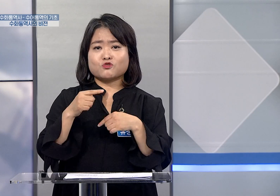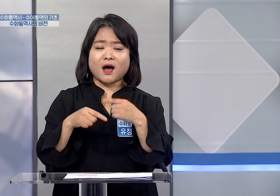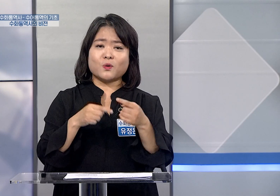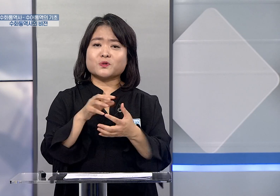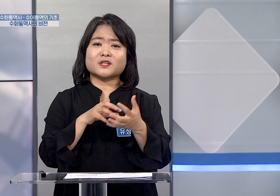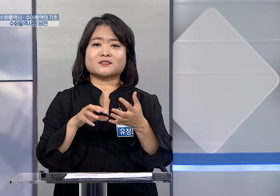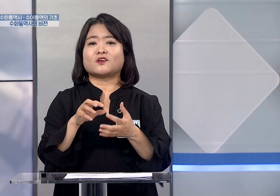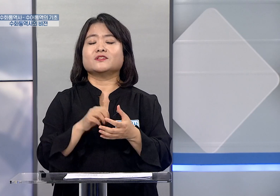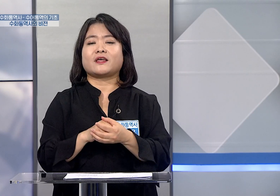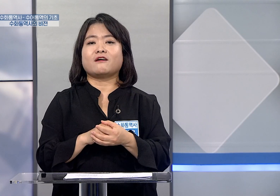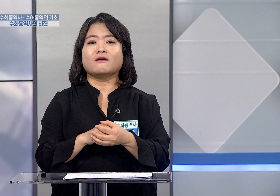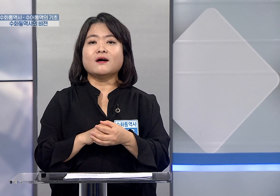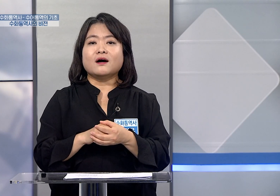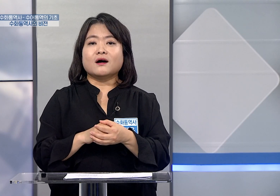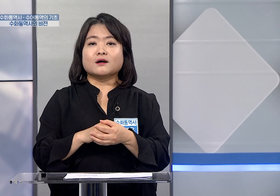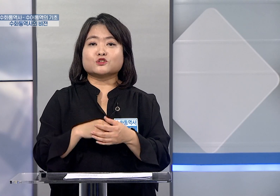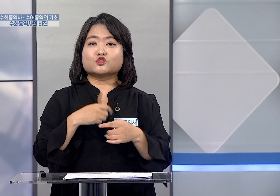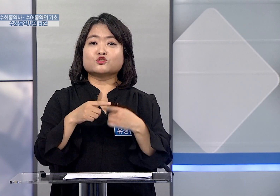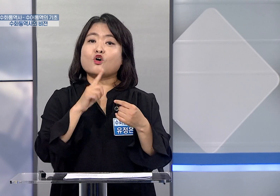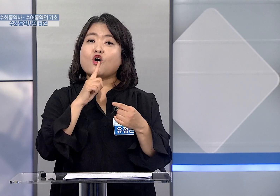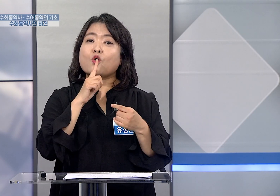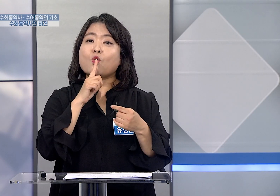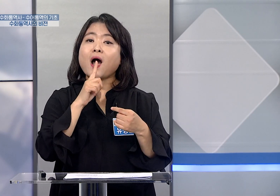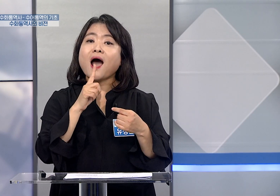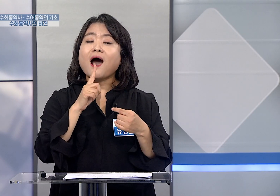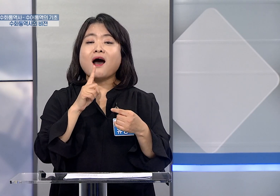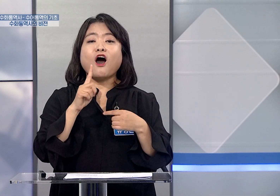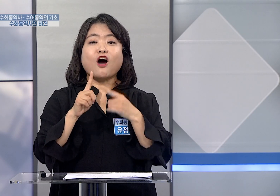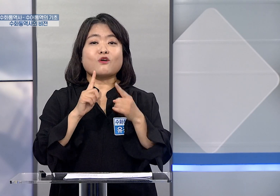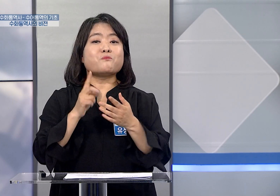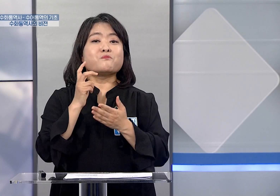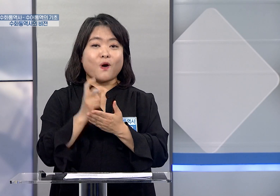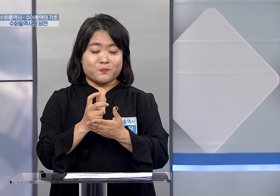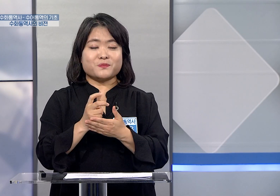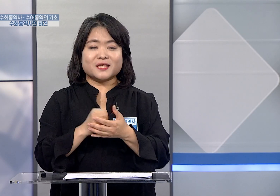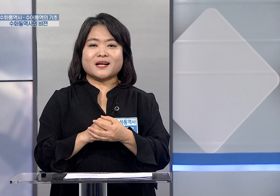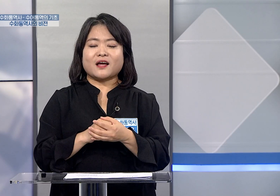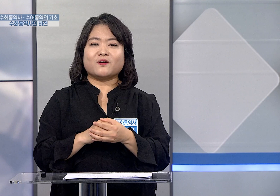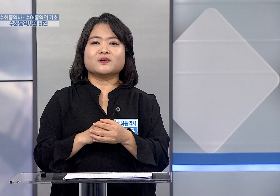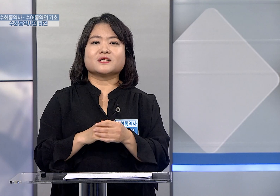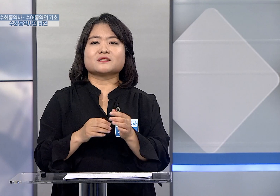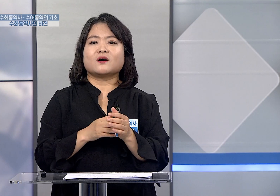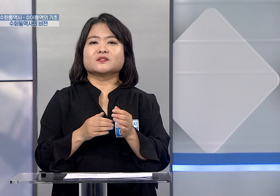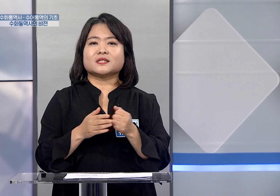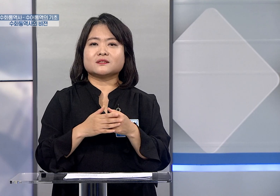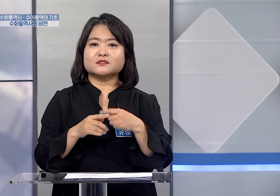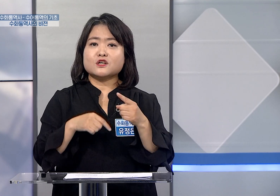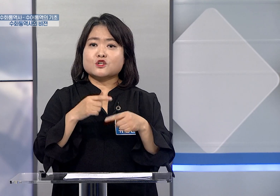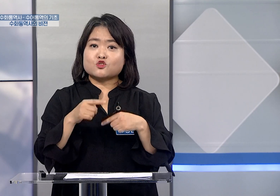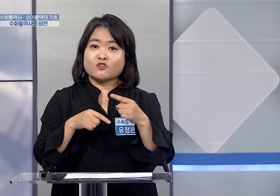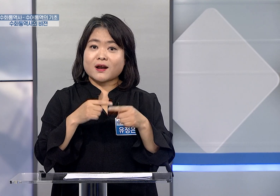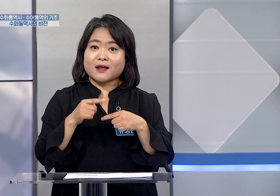수화 혼용해서 썼는데요. 수화 언어법이니까요. 그래서 어쨌든 수어라는